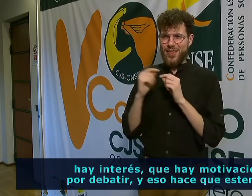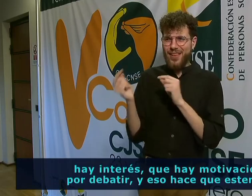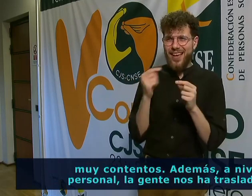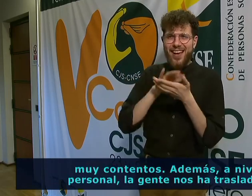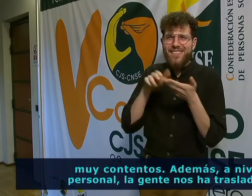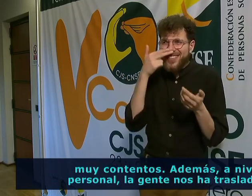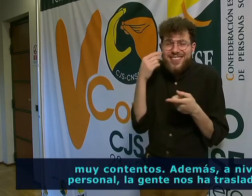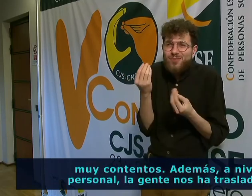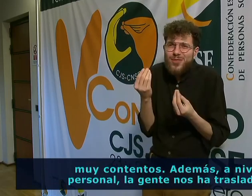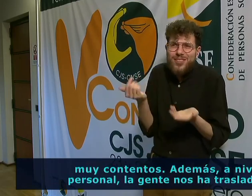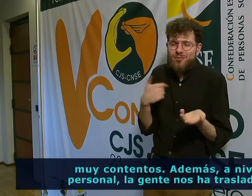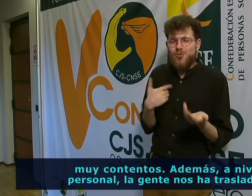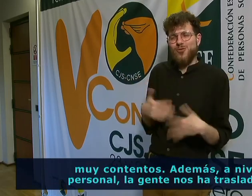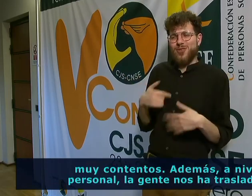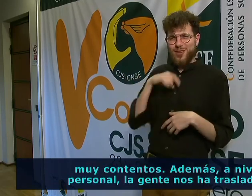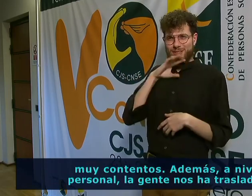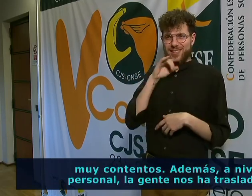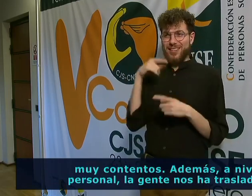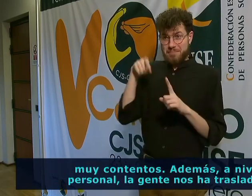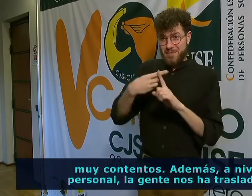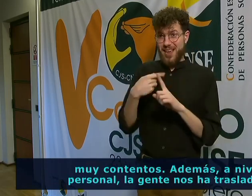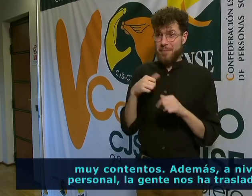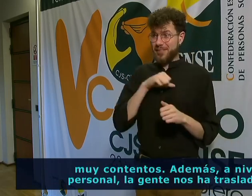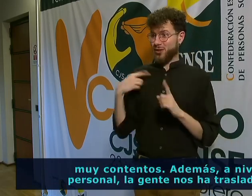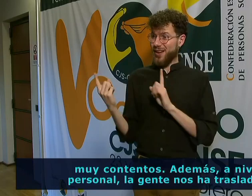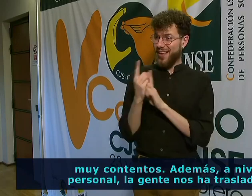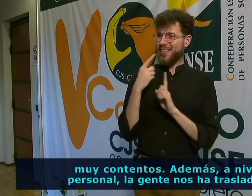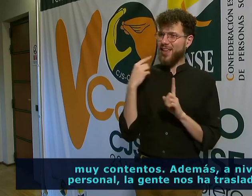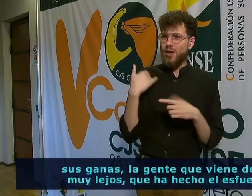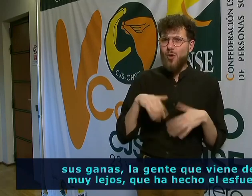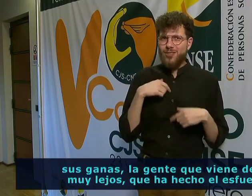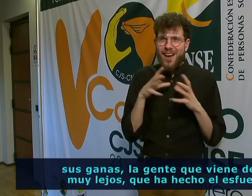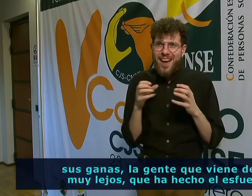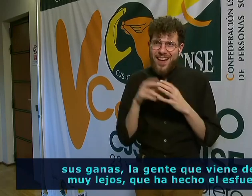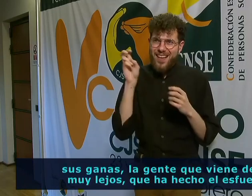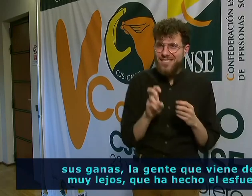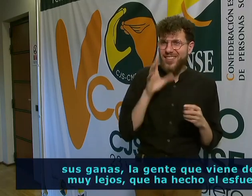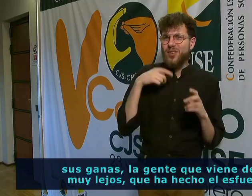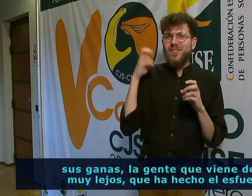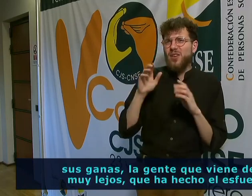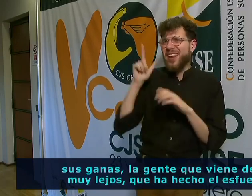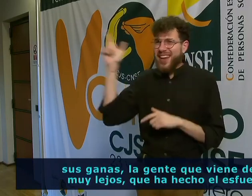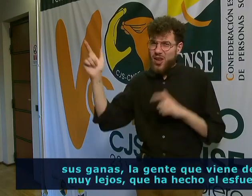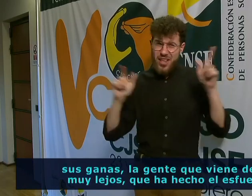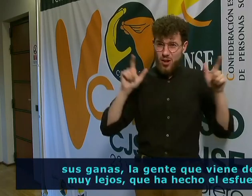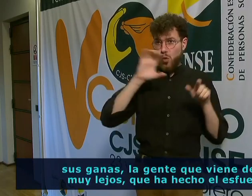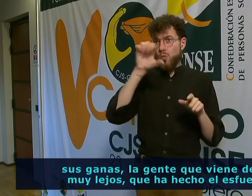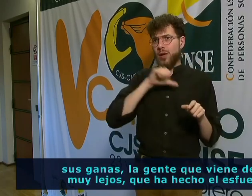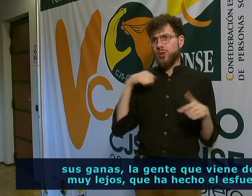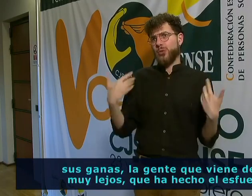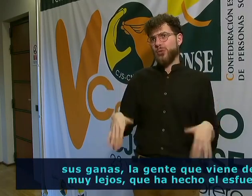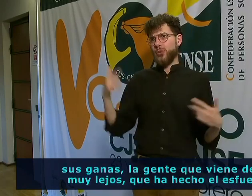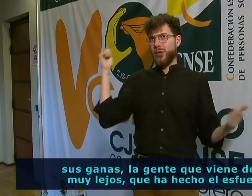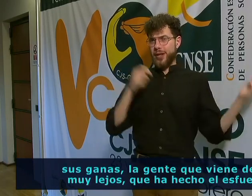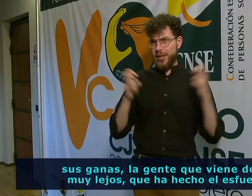que estemos muy contentos. Además, a nivel personal la gente nos ha trasladado sus ganas, la gente que viene desde muy lejos, que